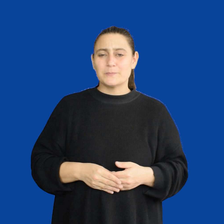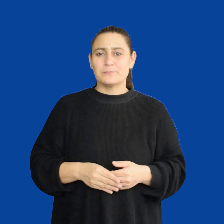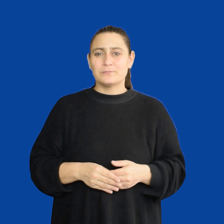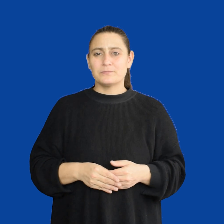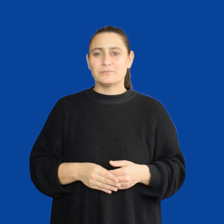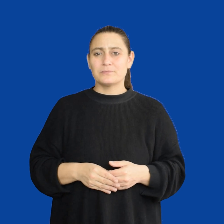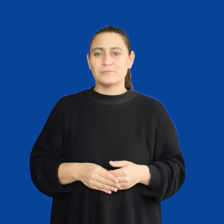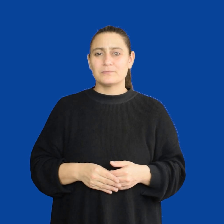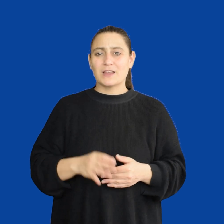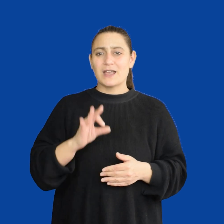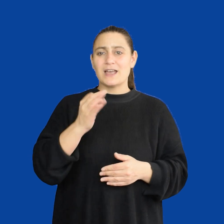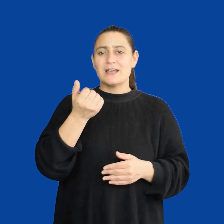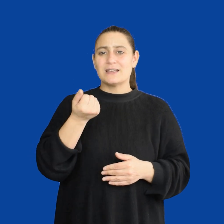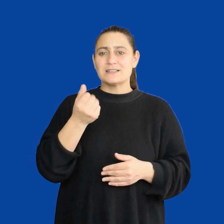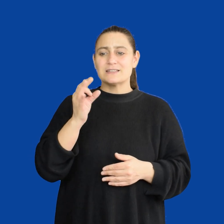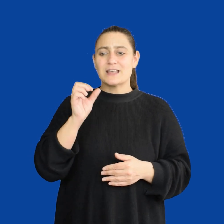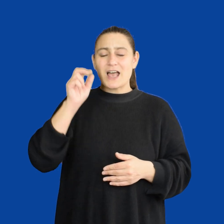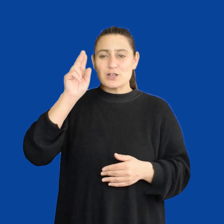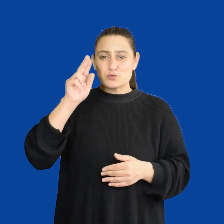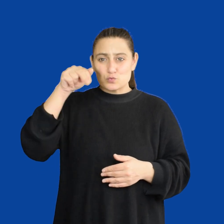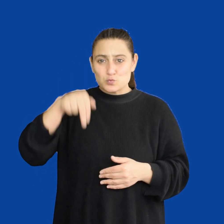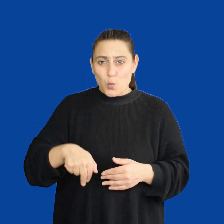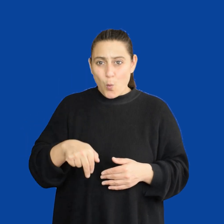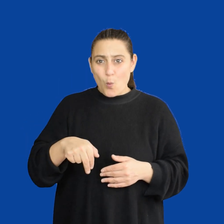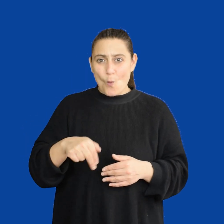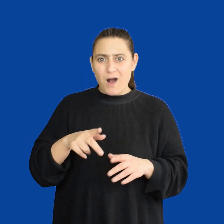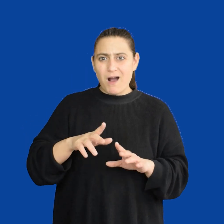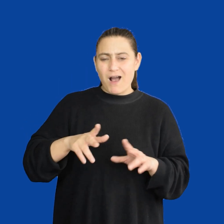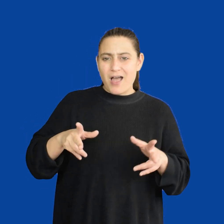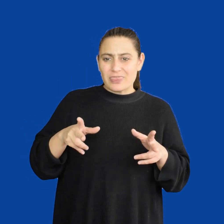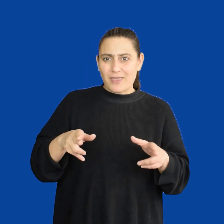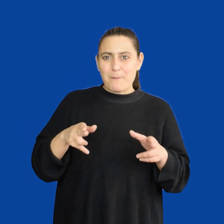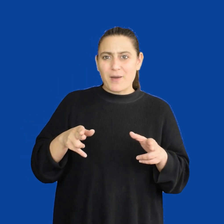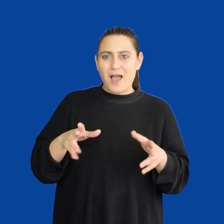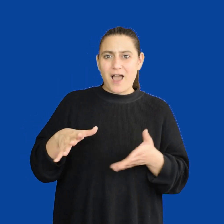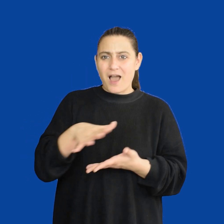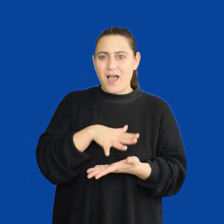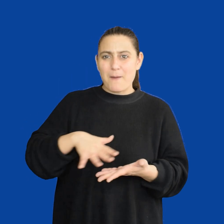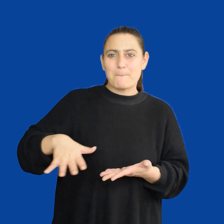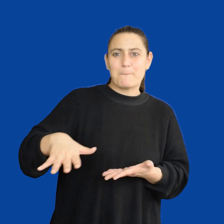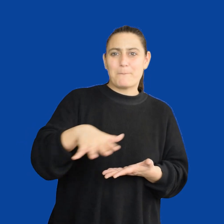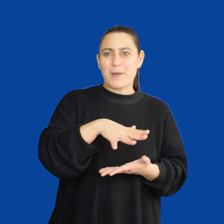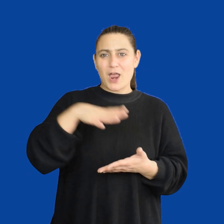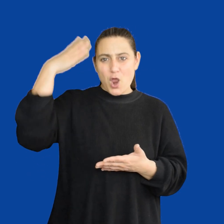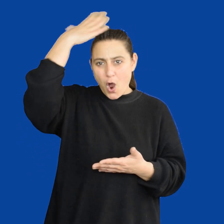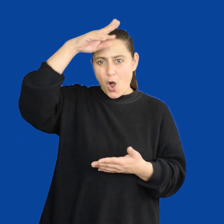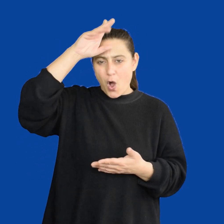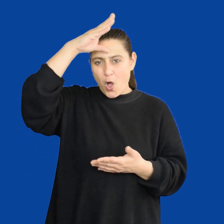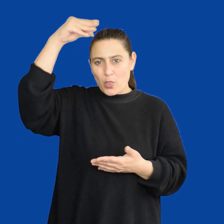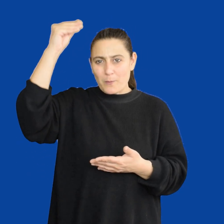masacres. Sasún fue la primera de estas en la etapa moderna del Imperio Otomano, extendiéndose por